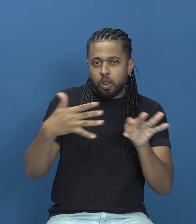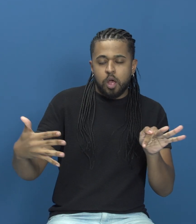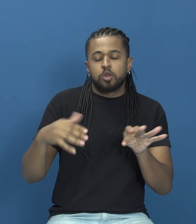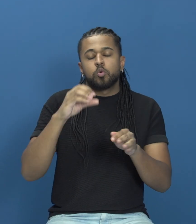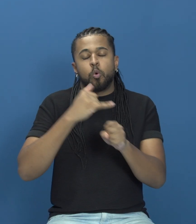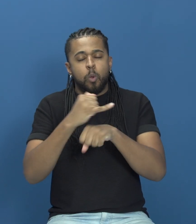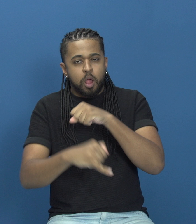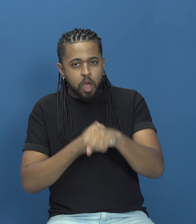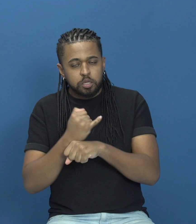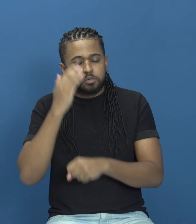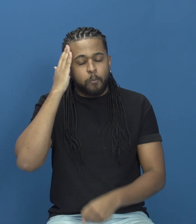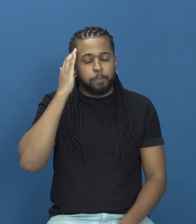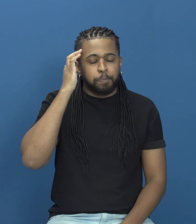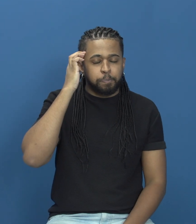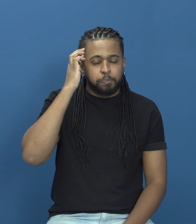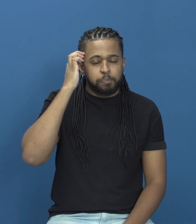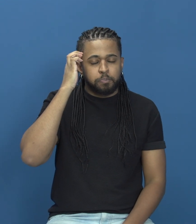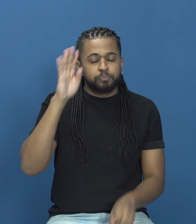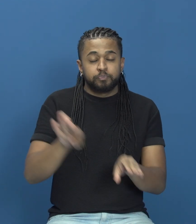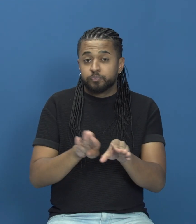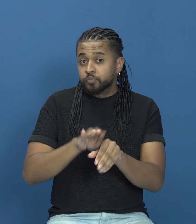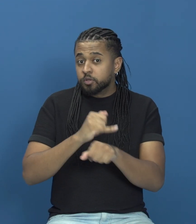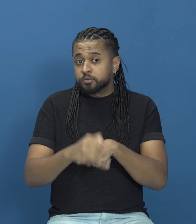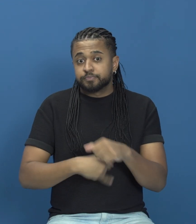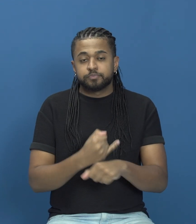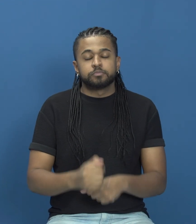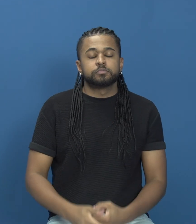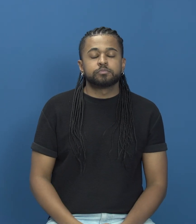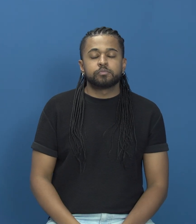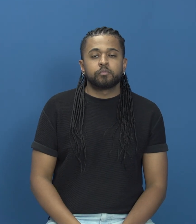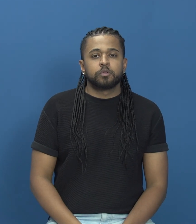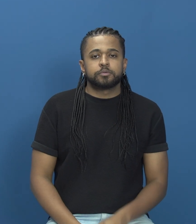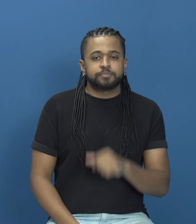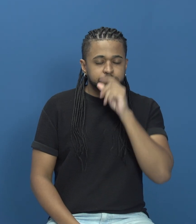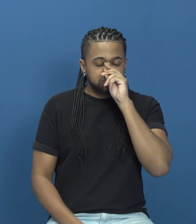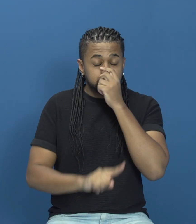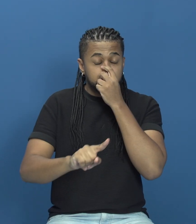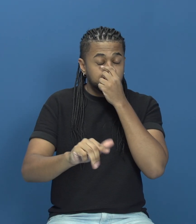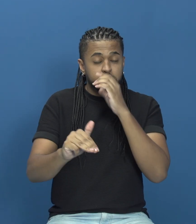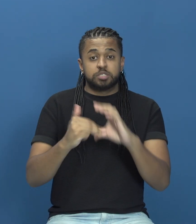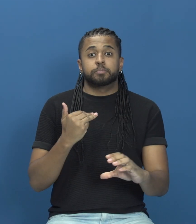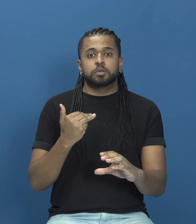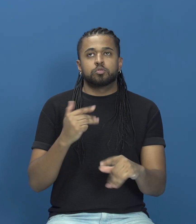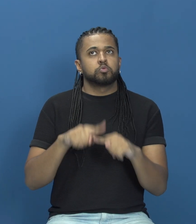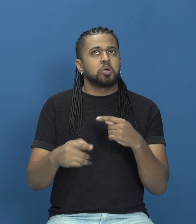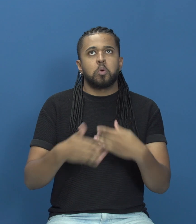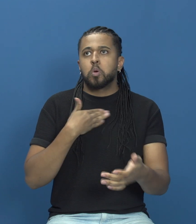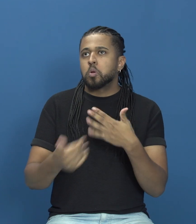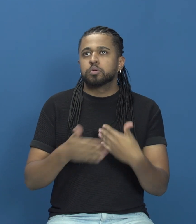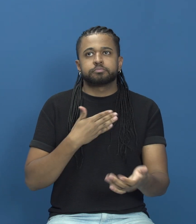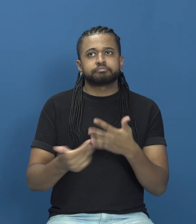online, abre parênteses, via internet, fecha parênteses, não recebidos por